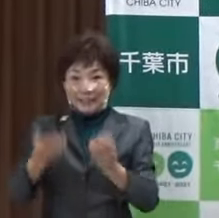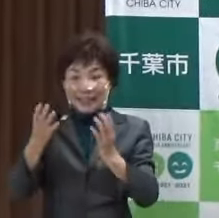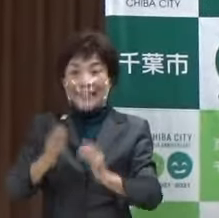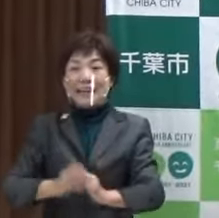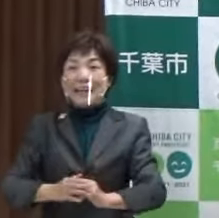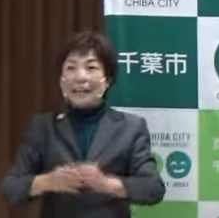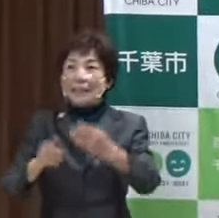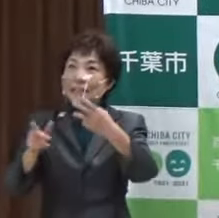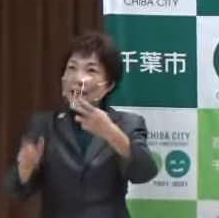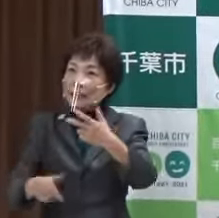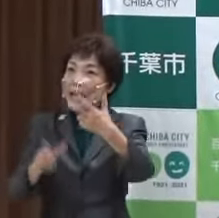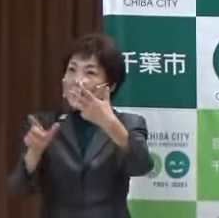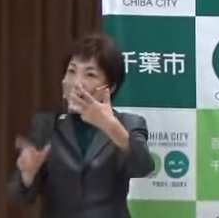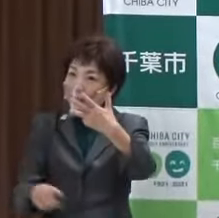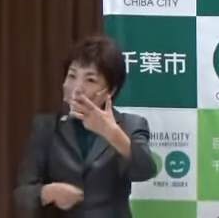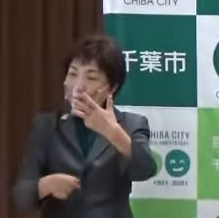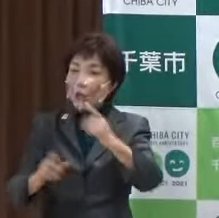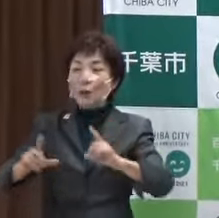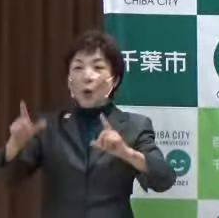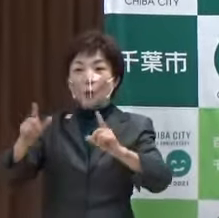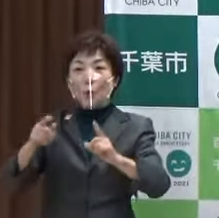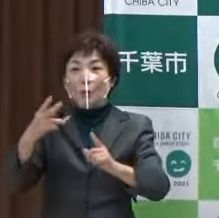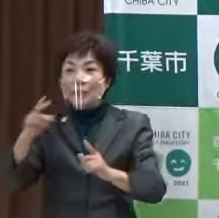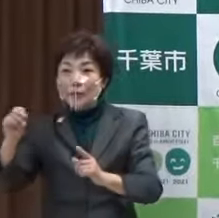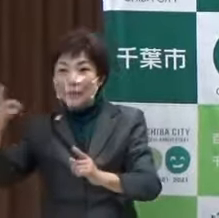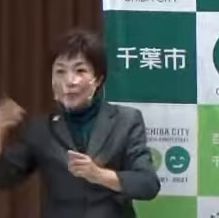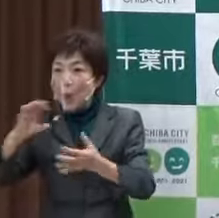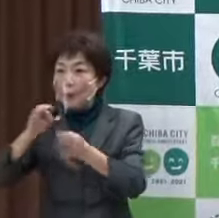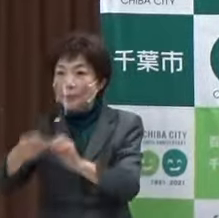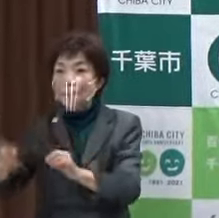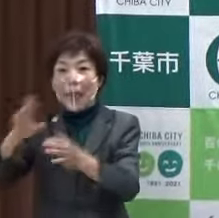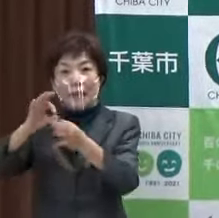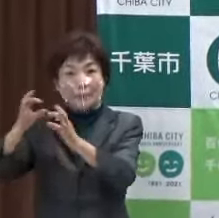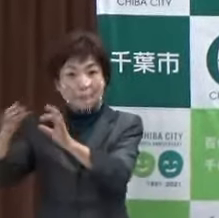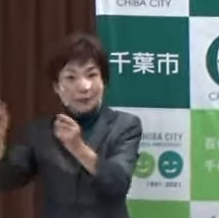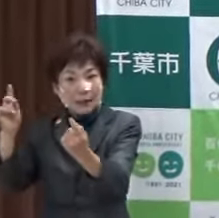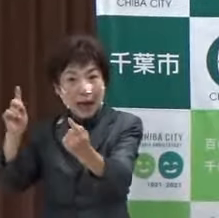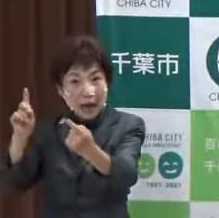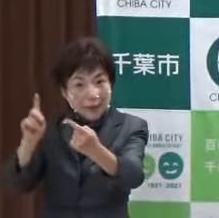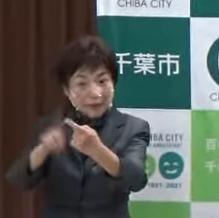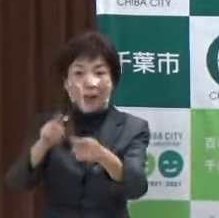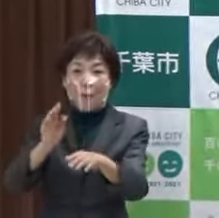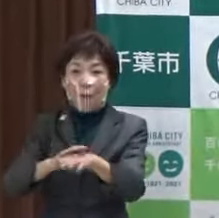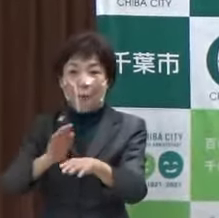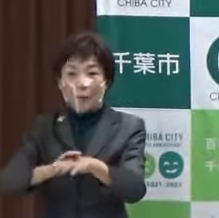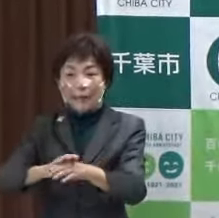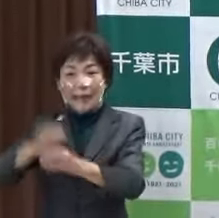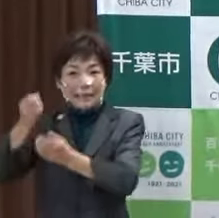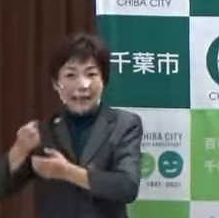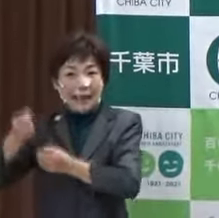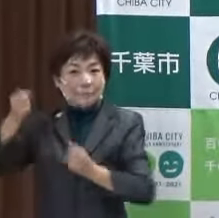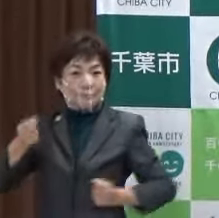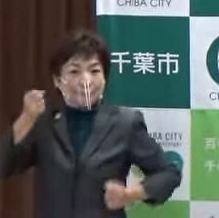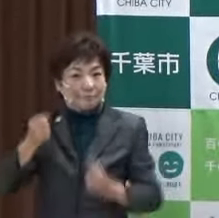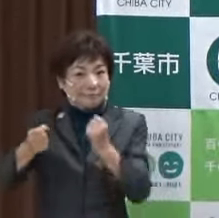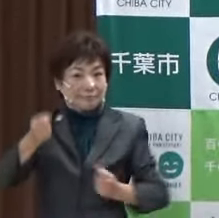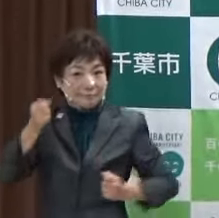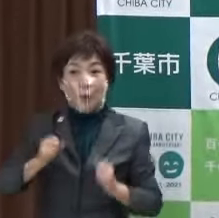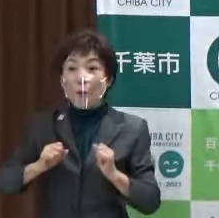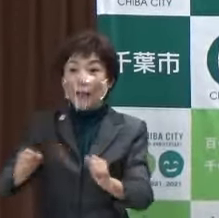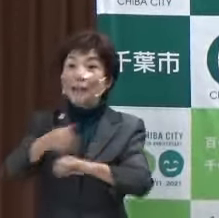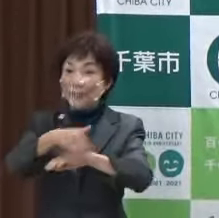から8月にかけて、東京2020オリンピック・パラリンピックに合わせまして、聖火リレーなどが行